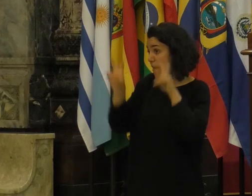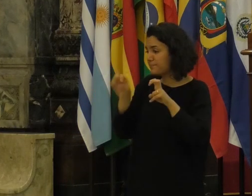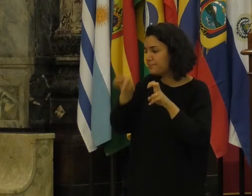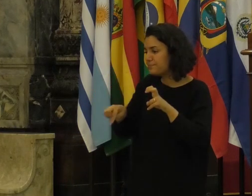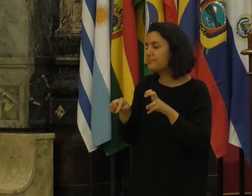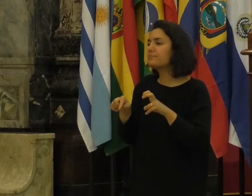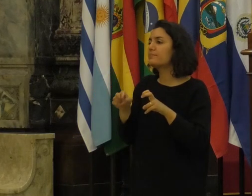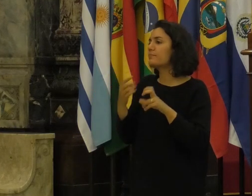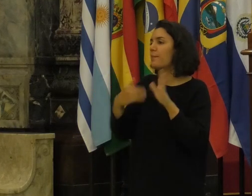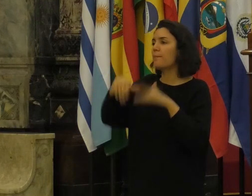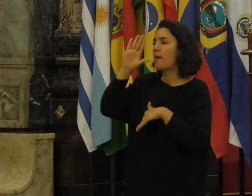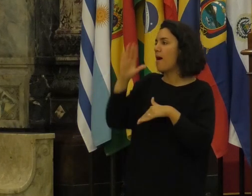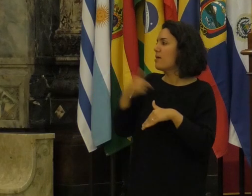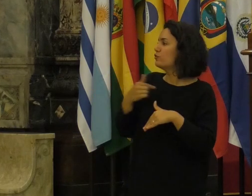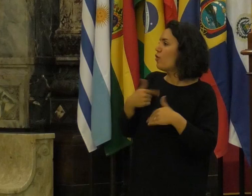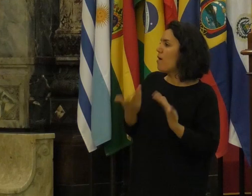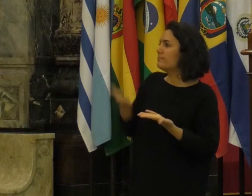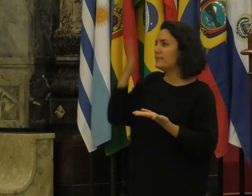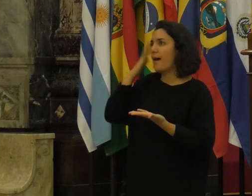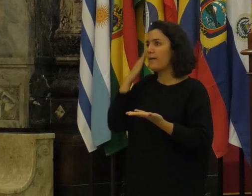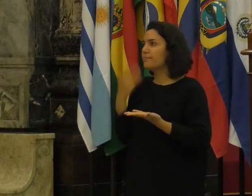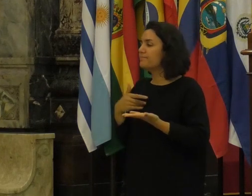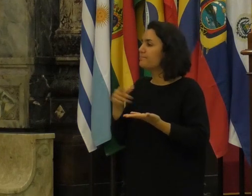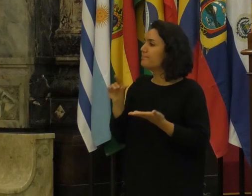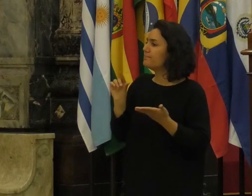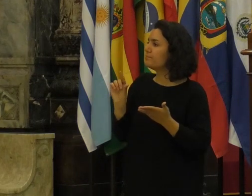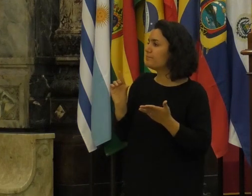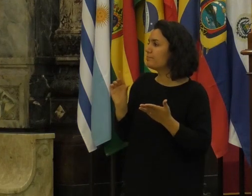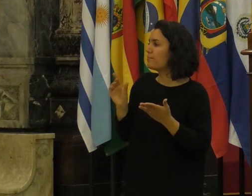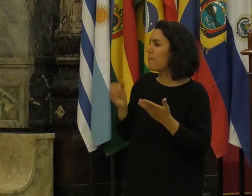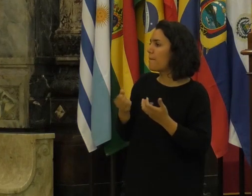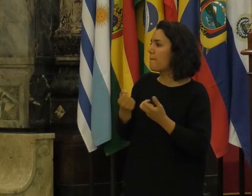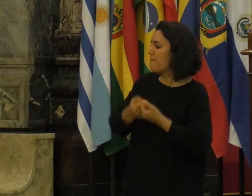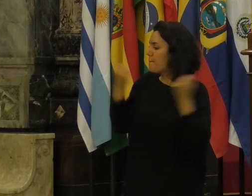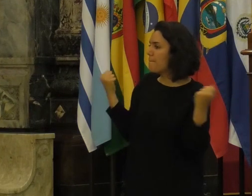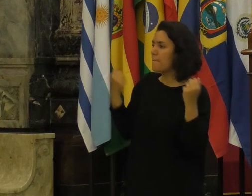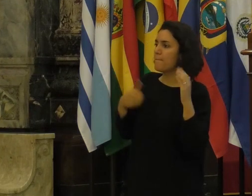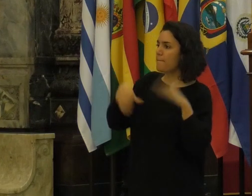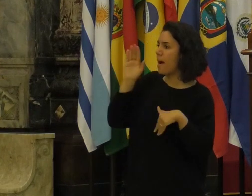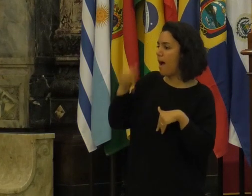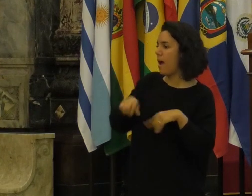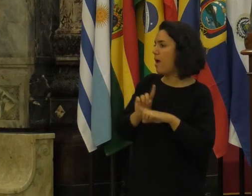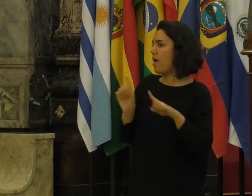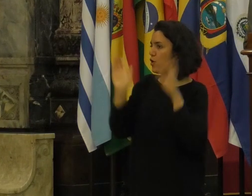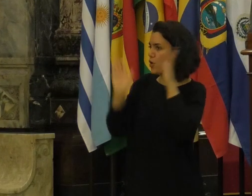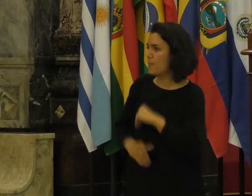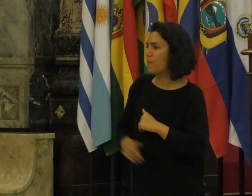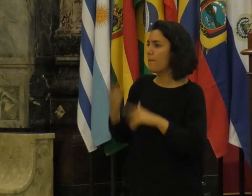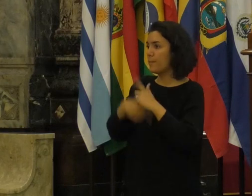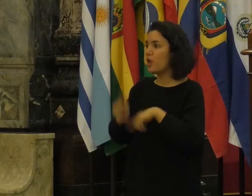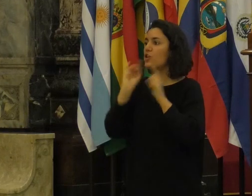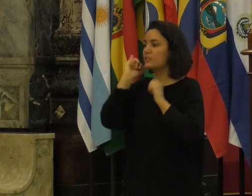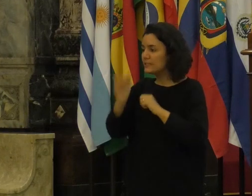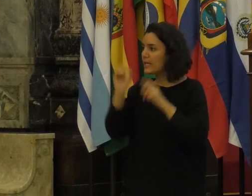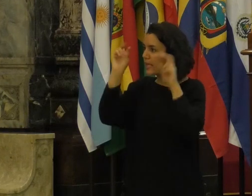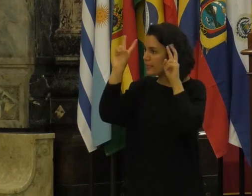el alcance de mis modestos saberes y de esta exposición, pero introduzco en este punto con el propósito de